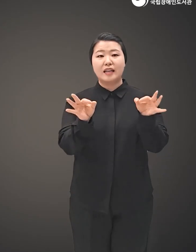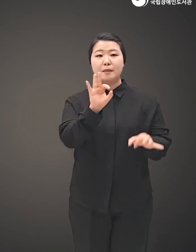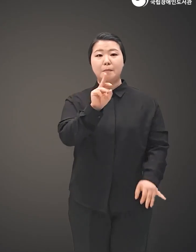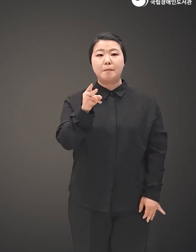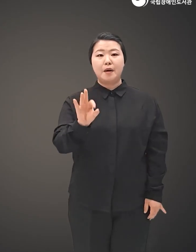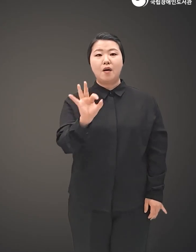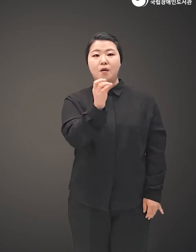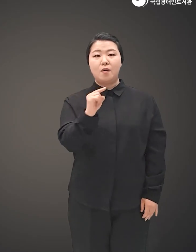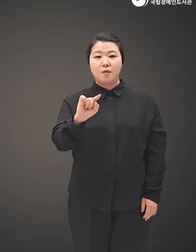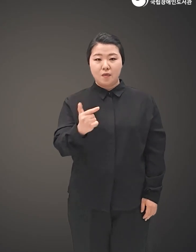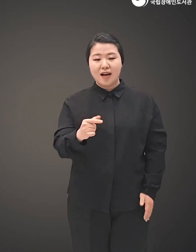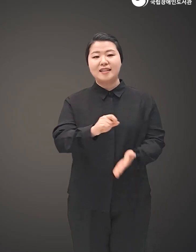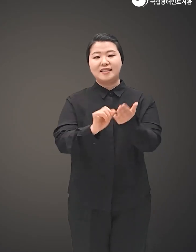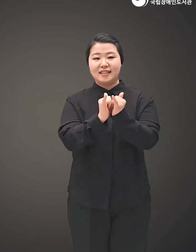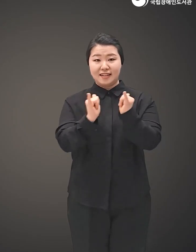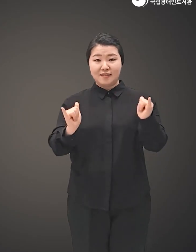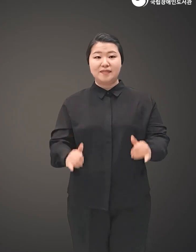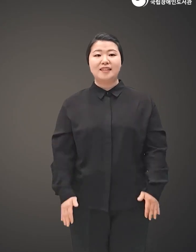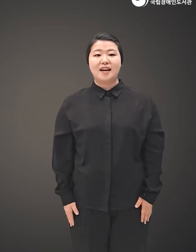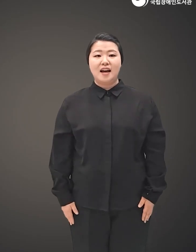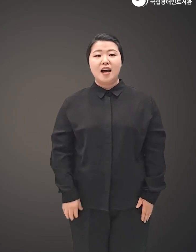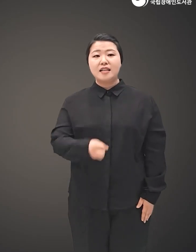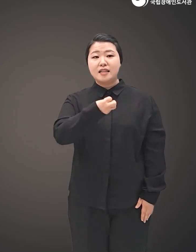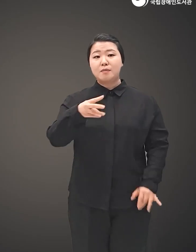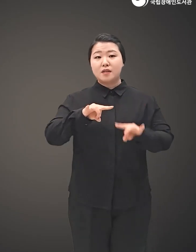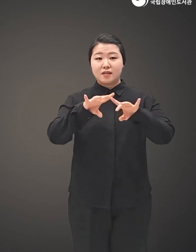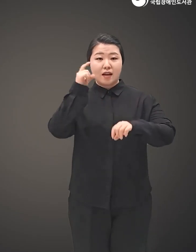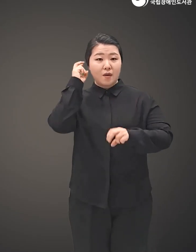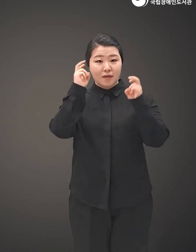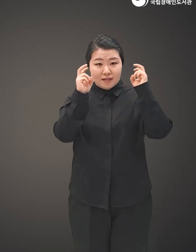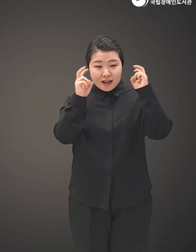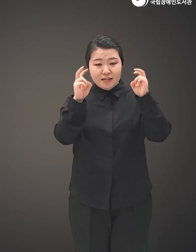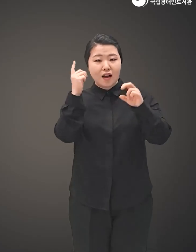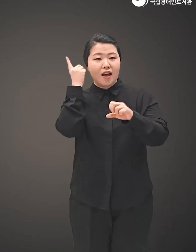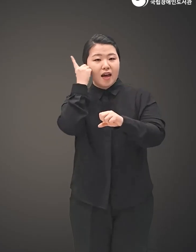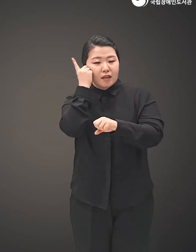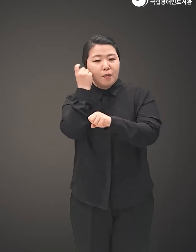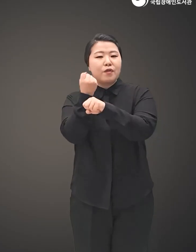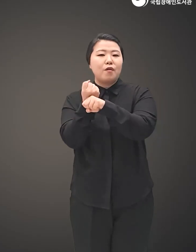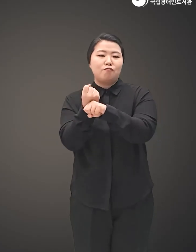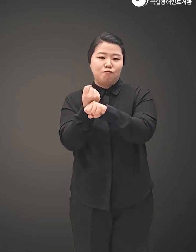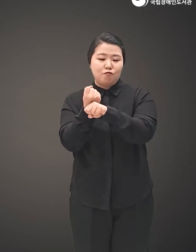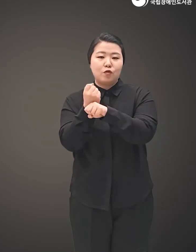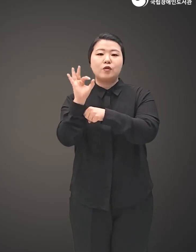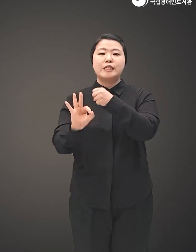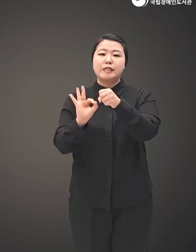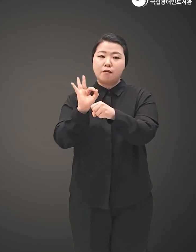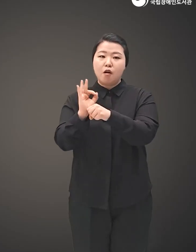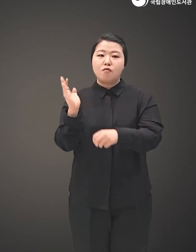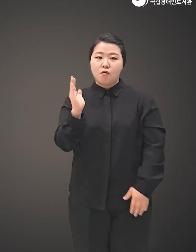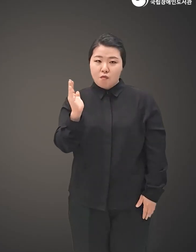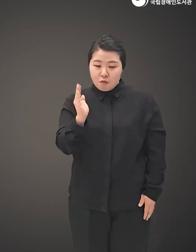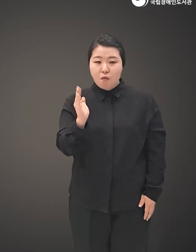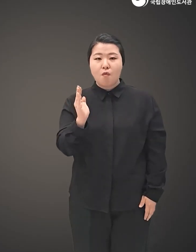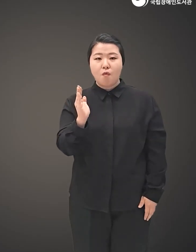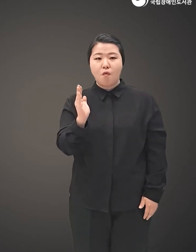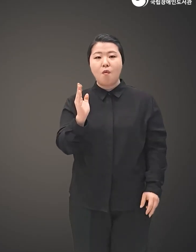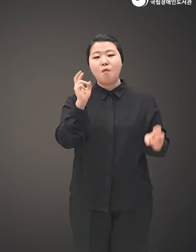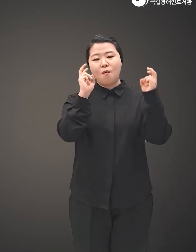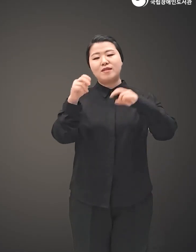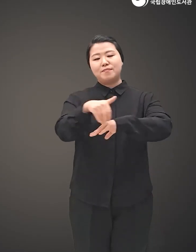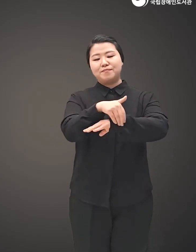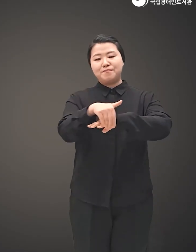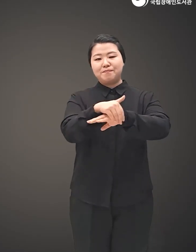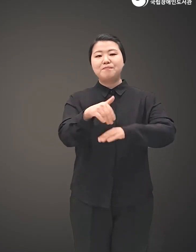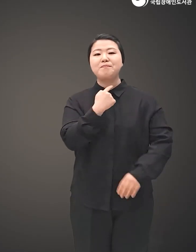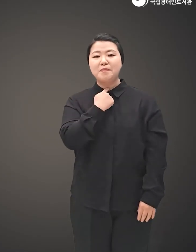안녕하세요. 김병환 작가입니다. 삼성전자에서 휴대폰 연구원으로 10년 동안 평범한